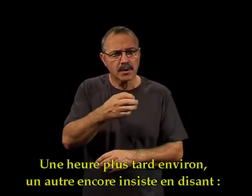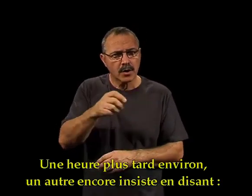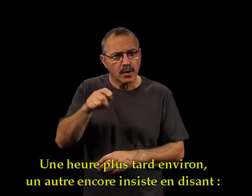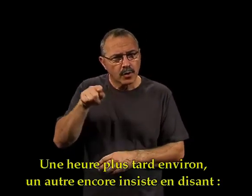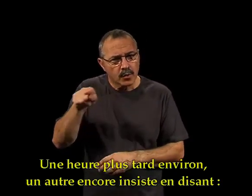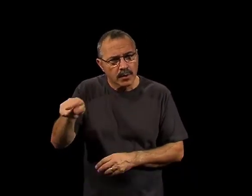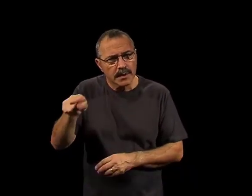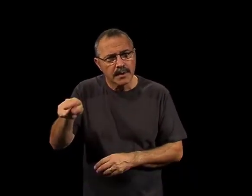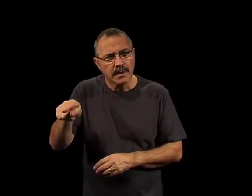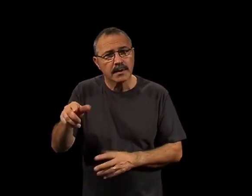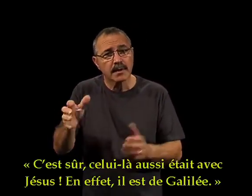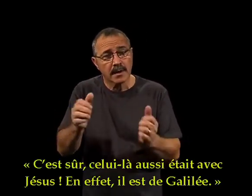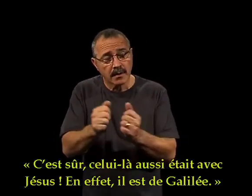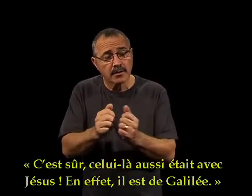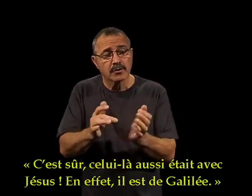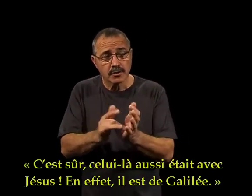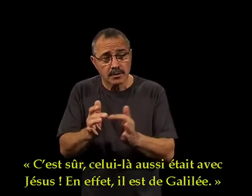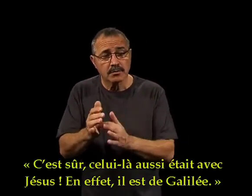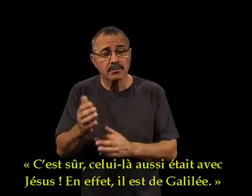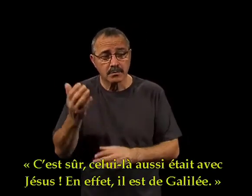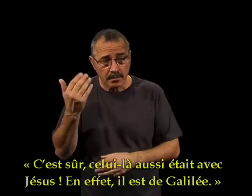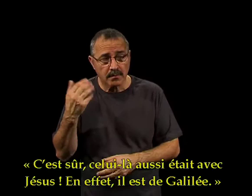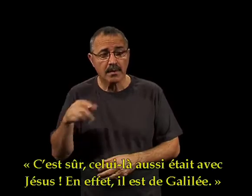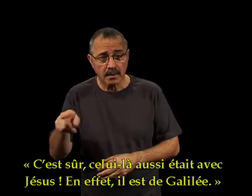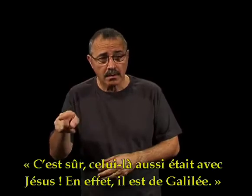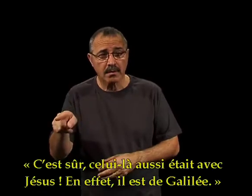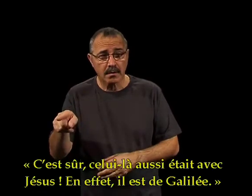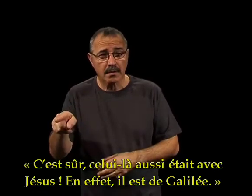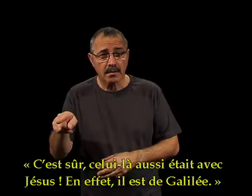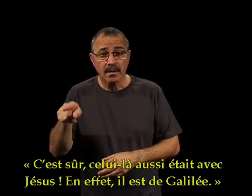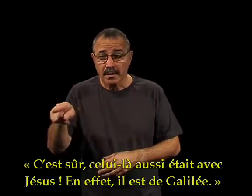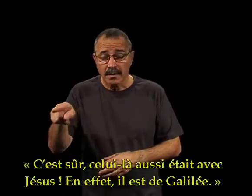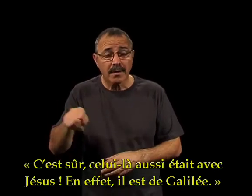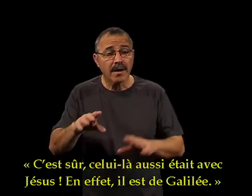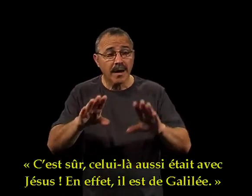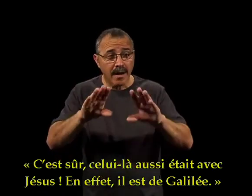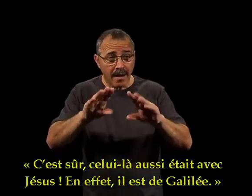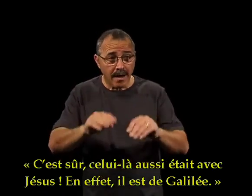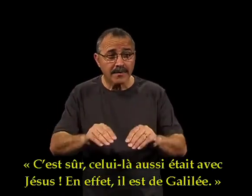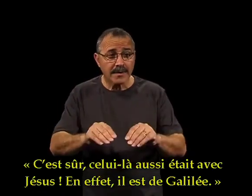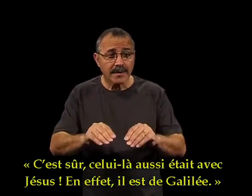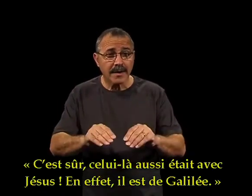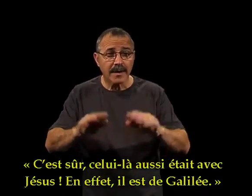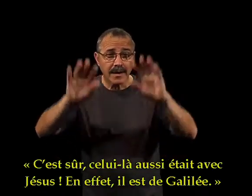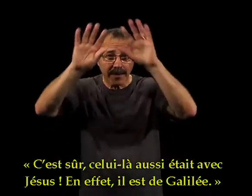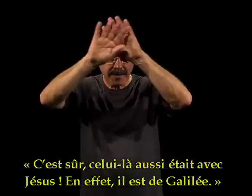« C'est sûr, celui-là aussi était avec Jésus. En effet, il est de